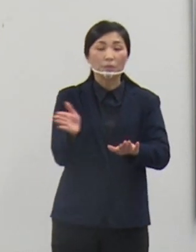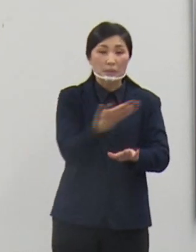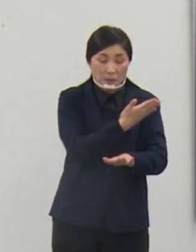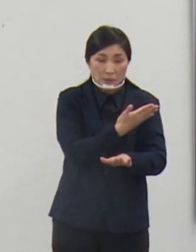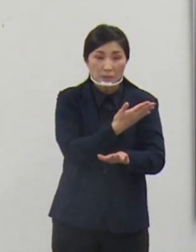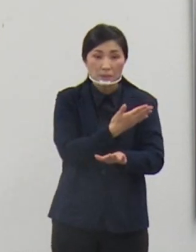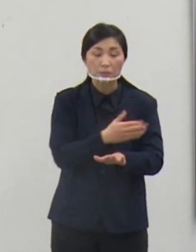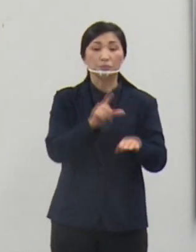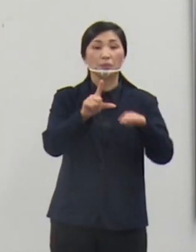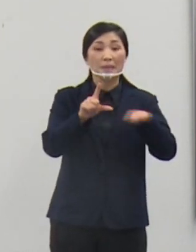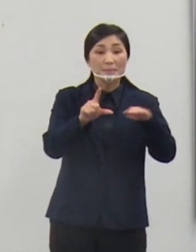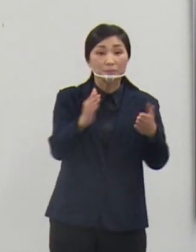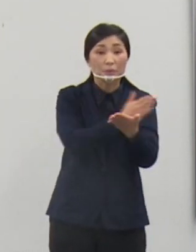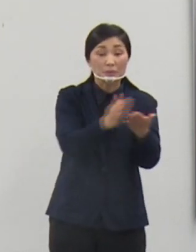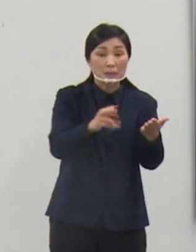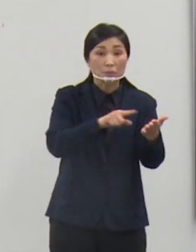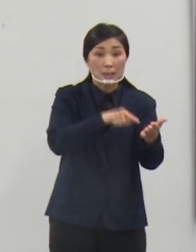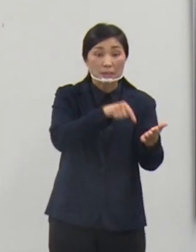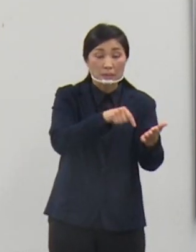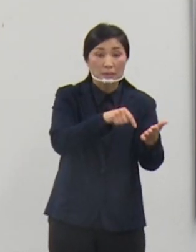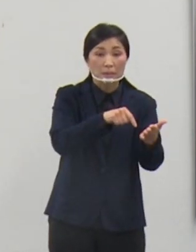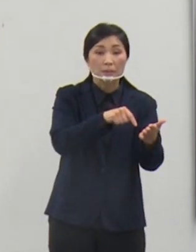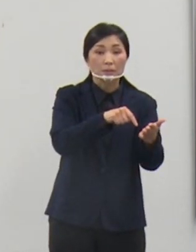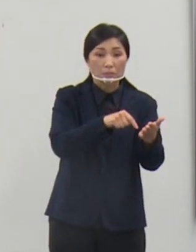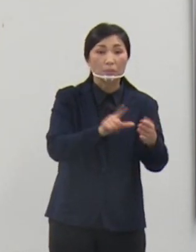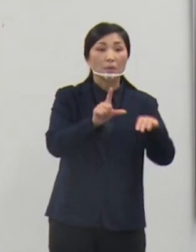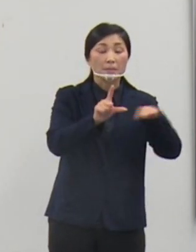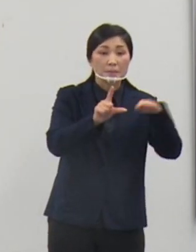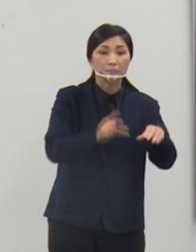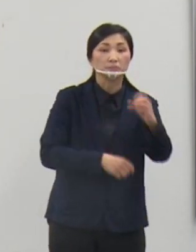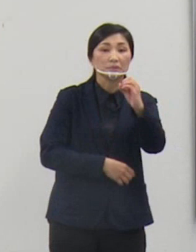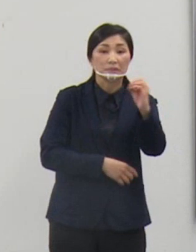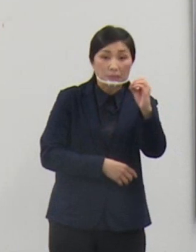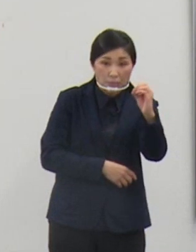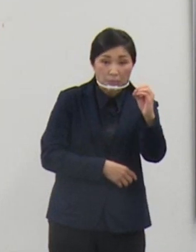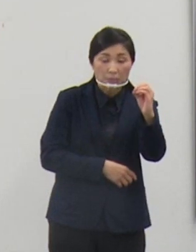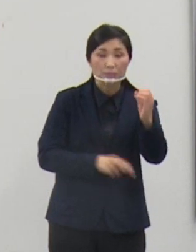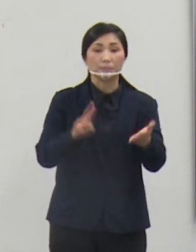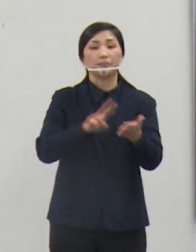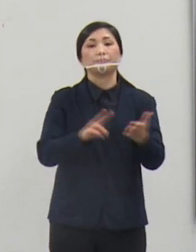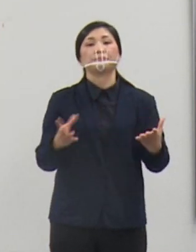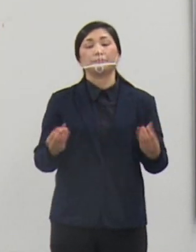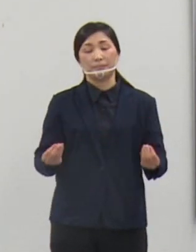ベル判断に基づきまして警戒基準をレベル0ということにいたします。